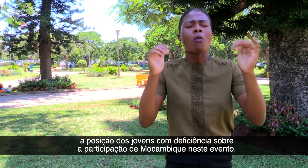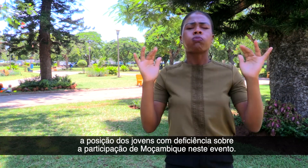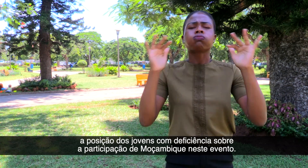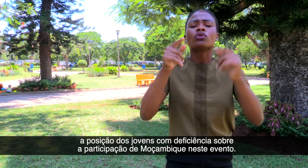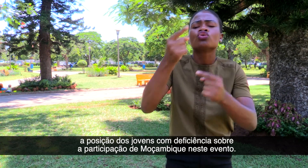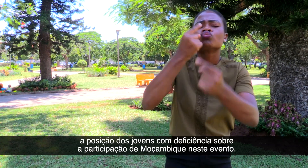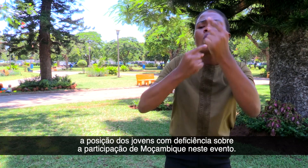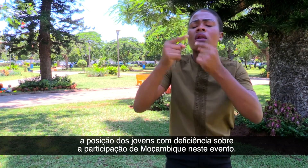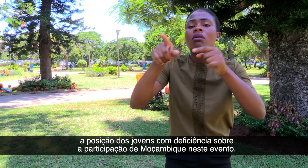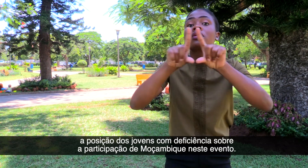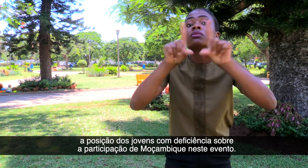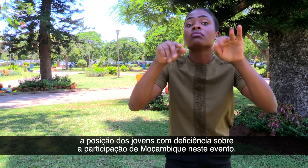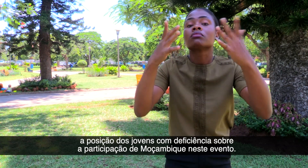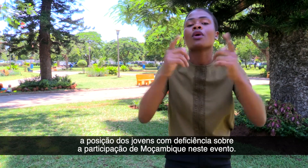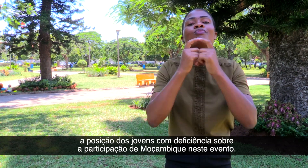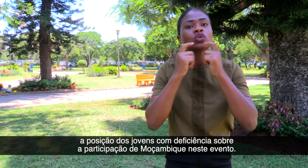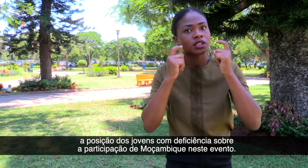de Moçambique neste evento.